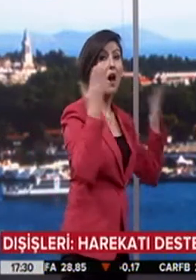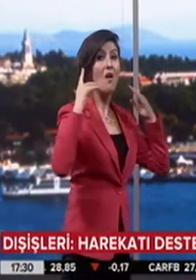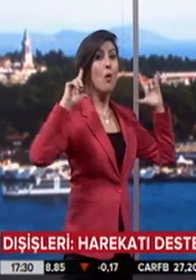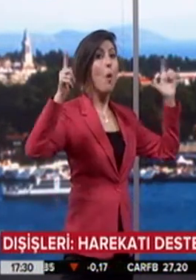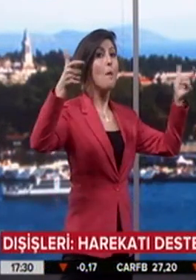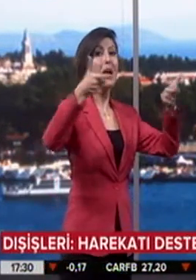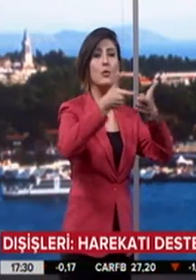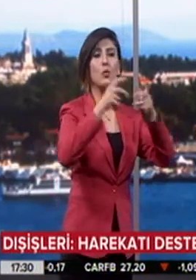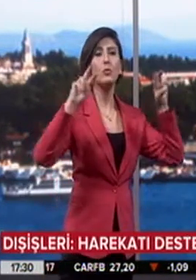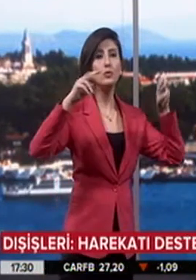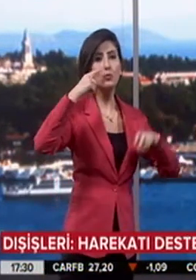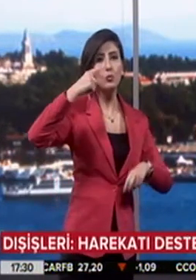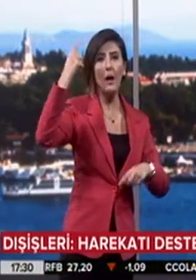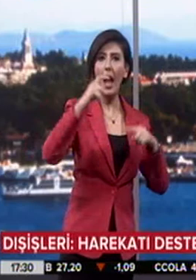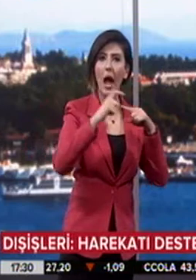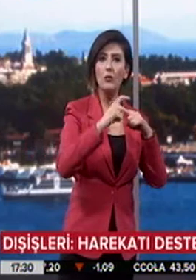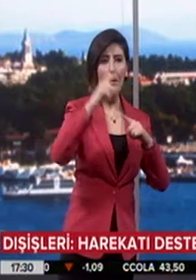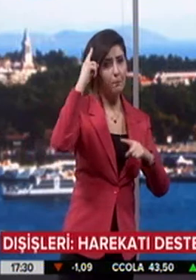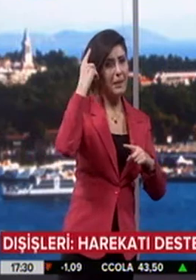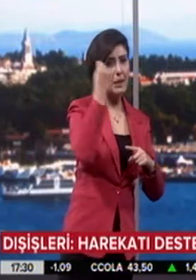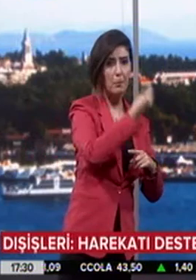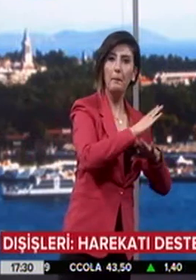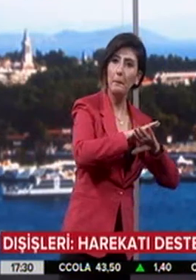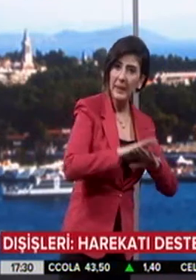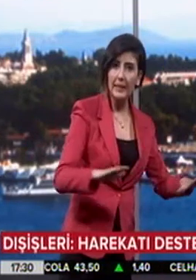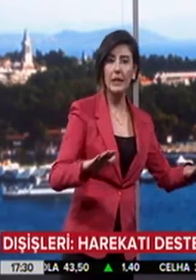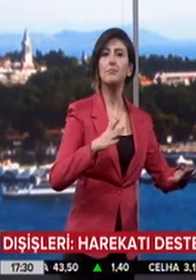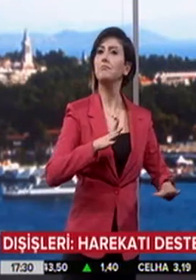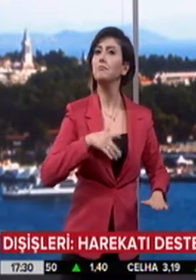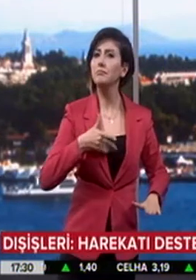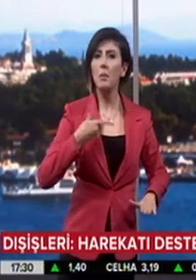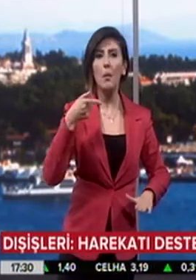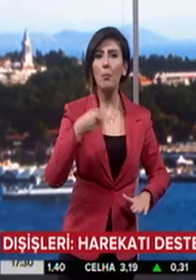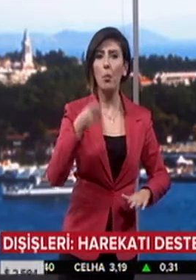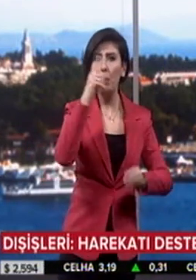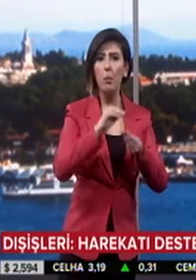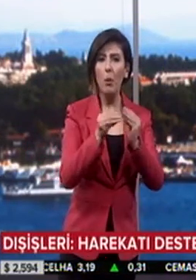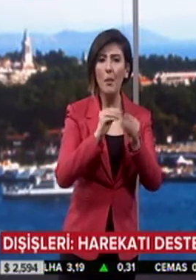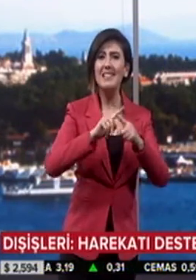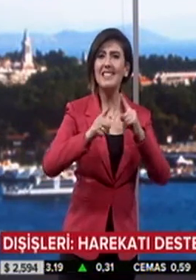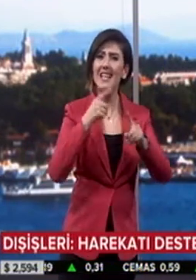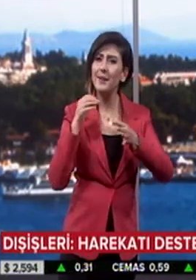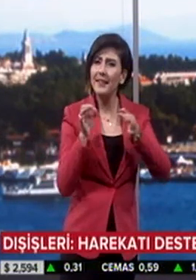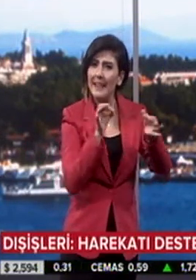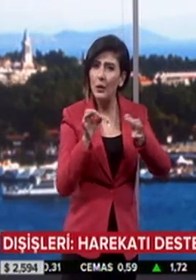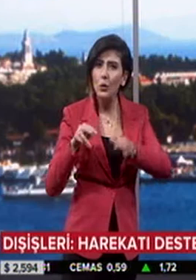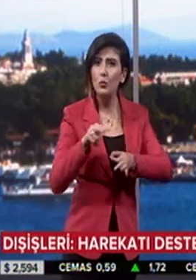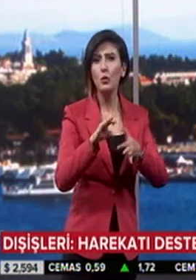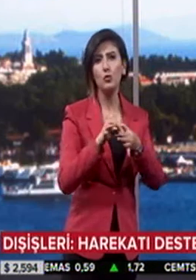konusunda Cumhurbaşkanı Erdoğan'ın bilgilendirildiğini belirtti. Temennimiz bu gerginliklerin siyasi diyalog yoluyla çözülmesidir